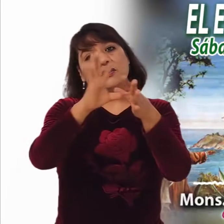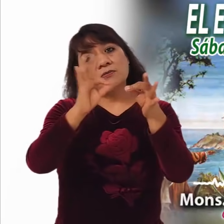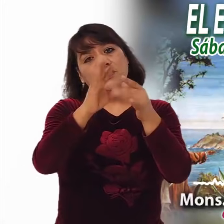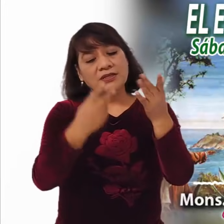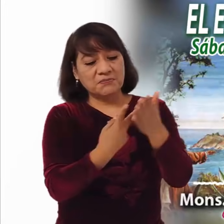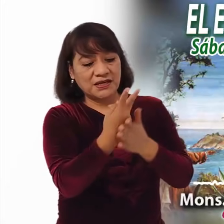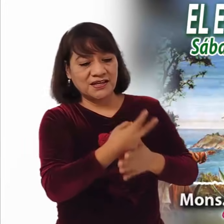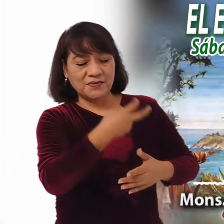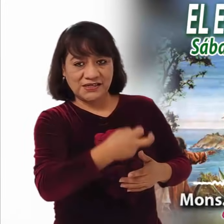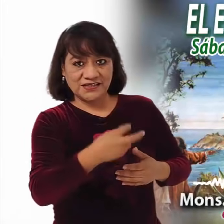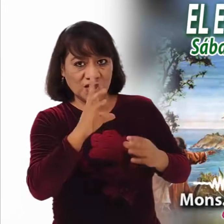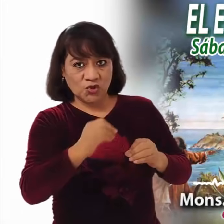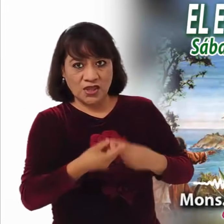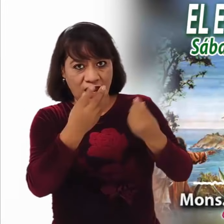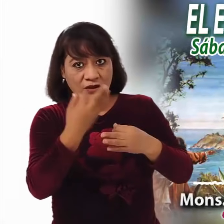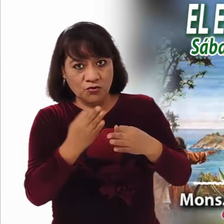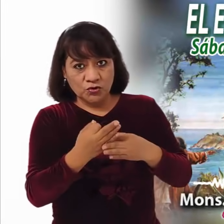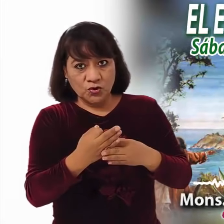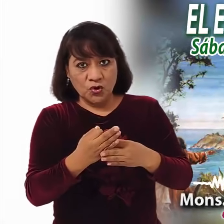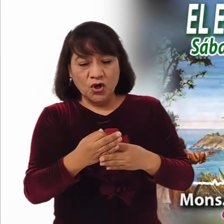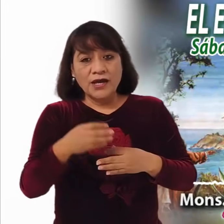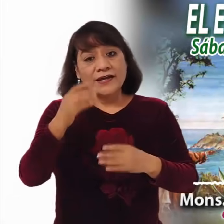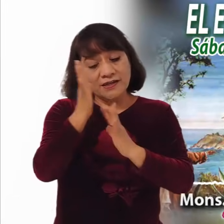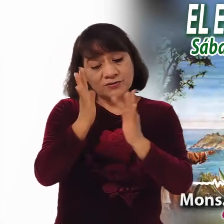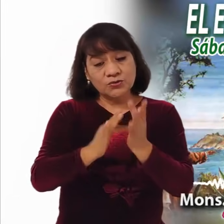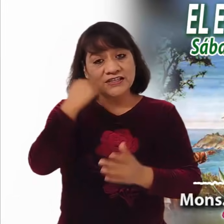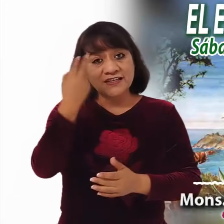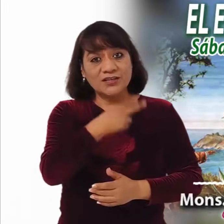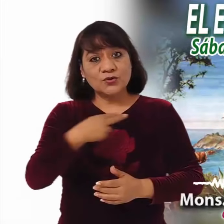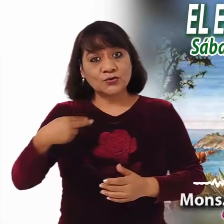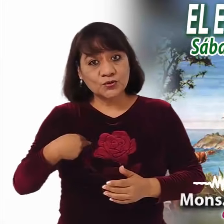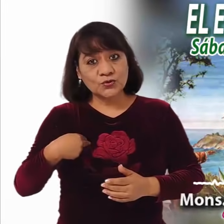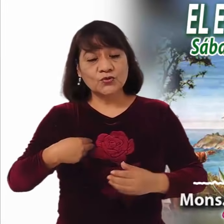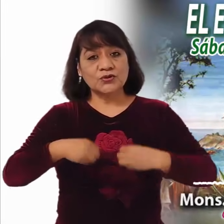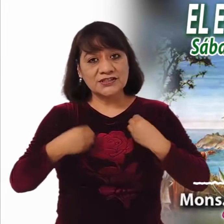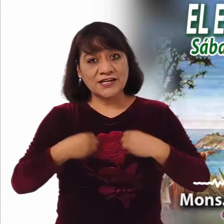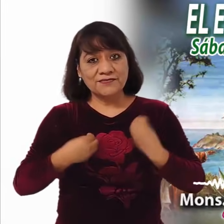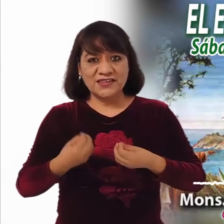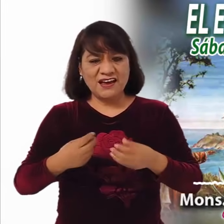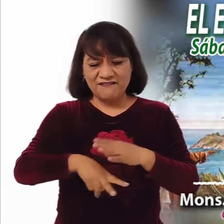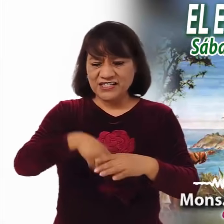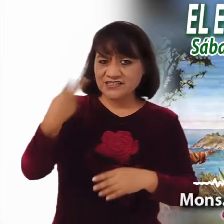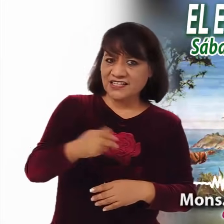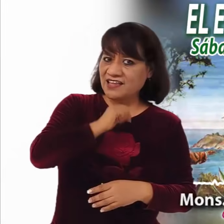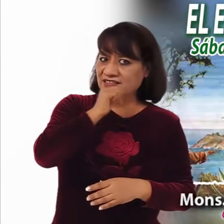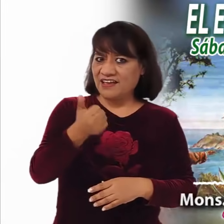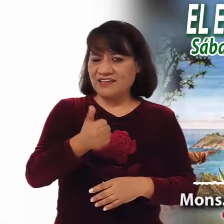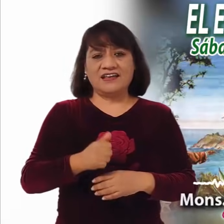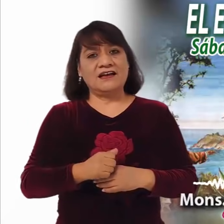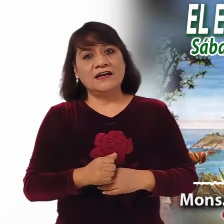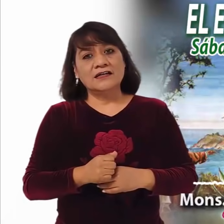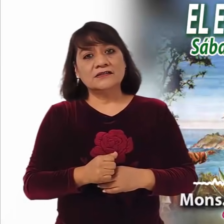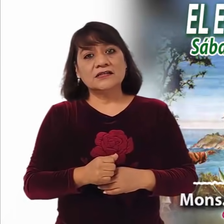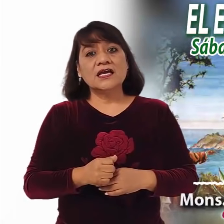parábola de la higuera estéril, nos hace la invitación a no transcurrir nuestra existencia de una manera vacía y sin